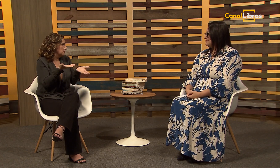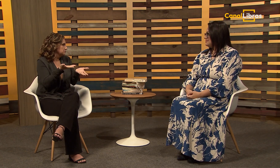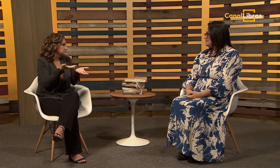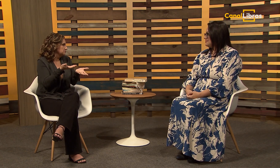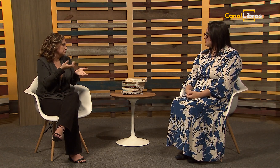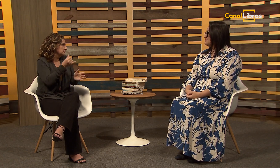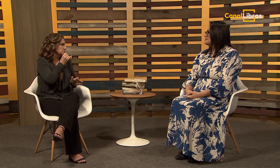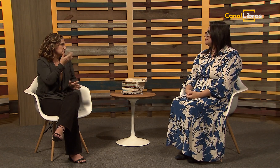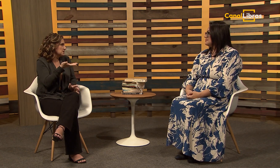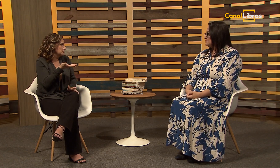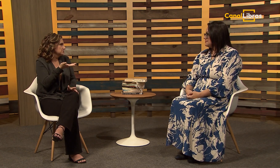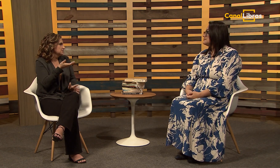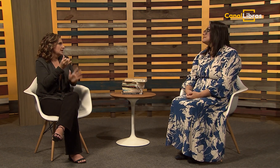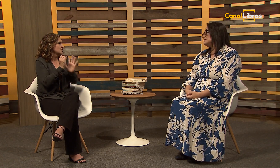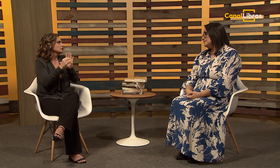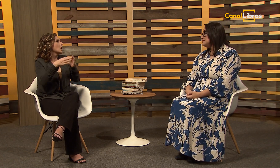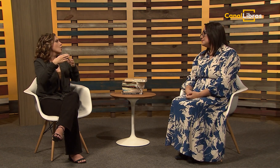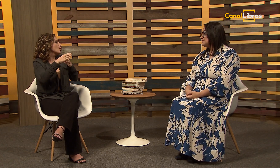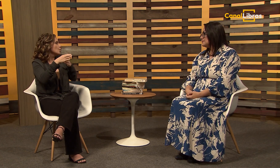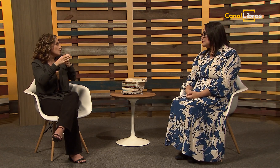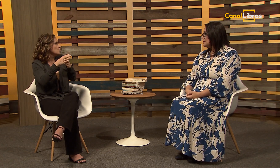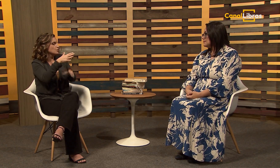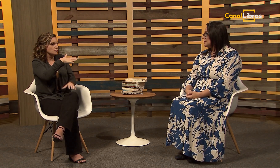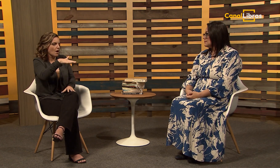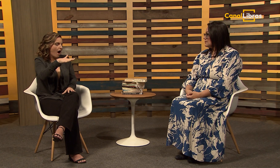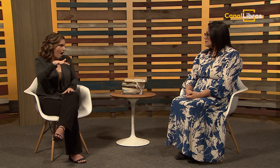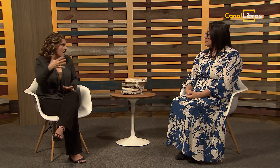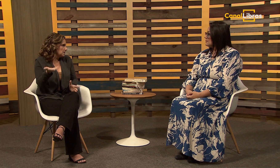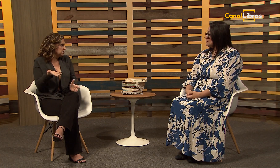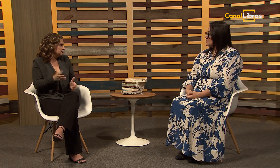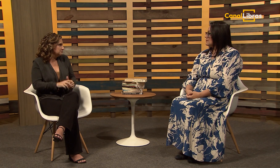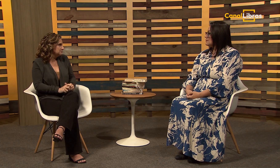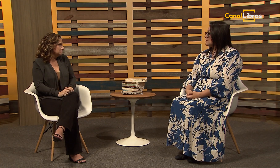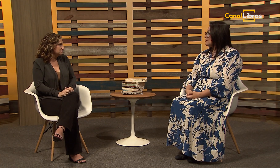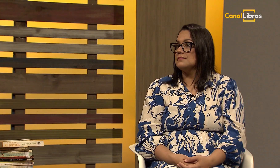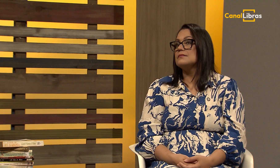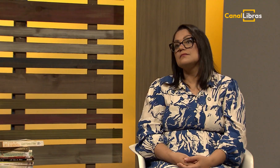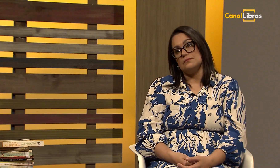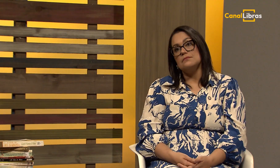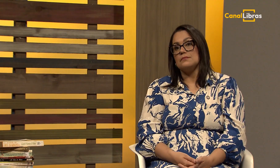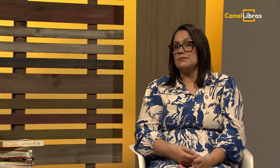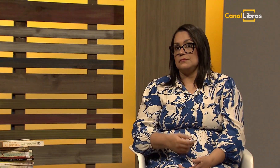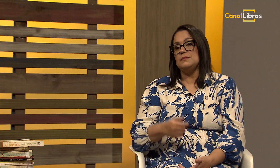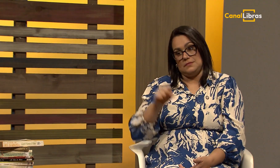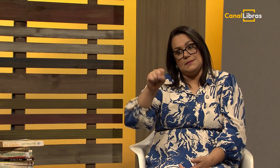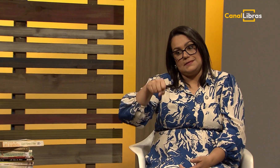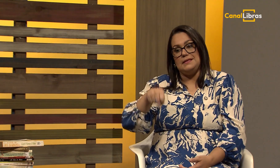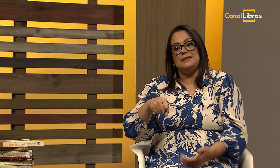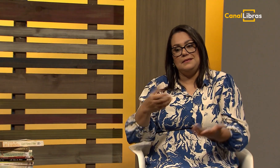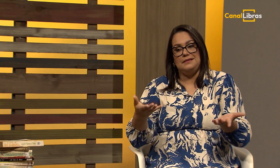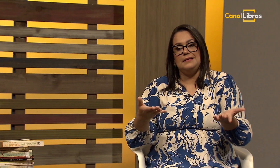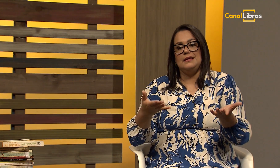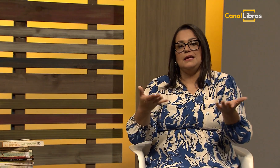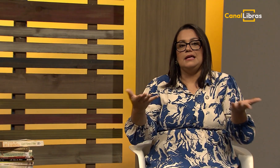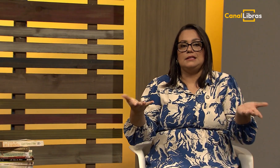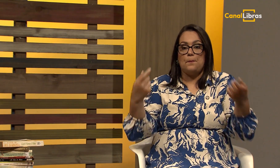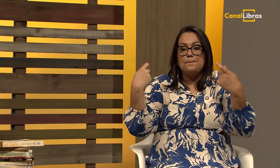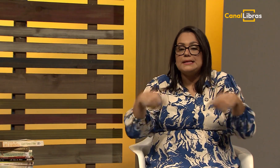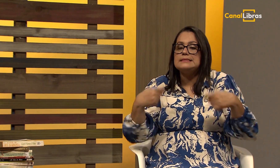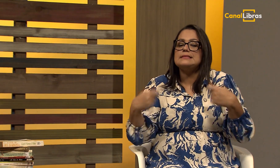de editais, por exemplo, concurso dentro de respectivas áreas. Sim, seria importante saber qual